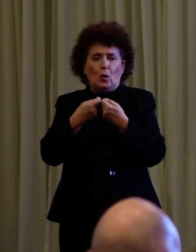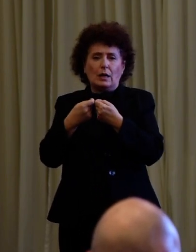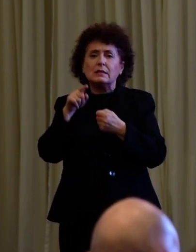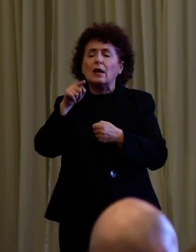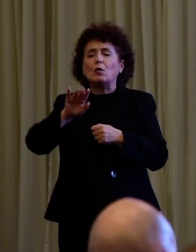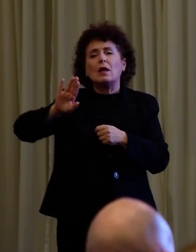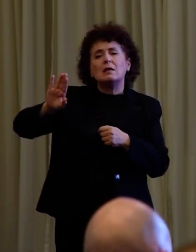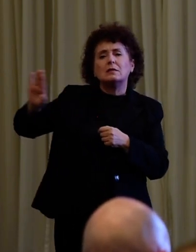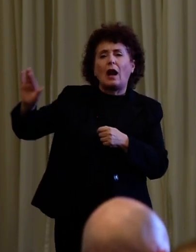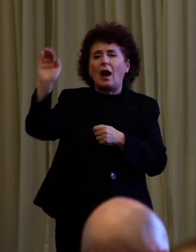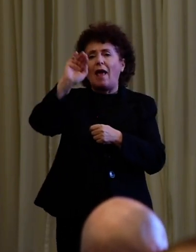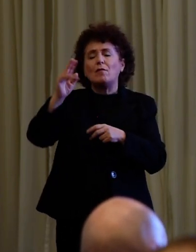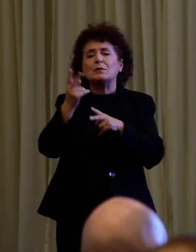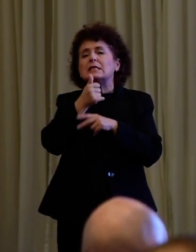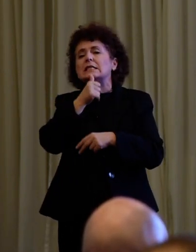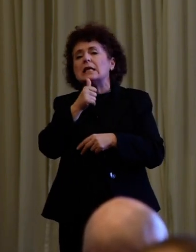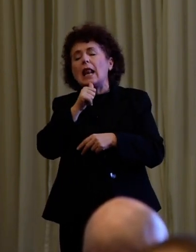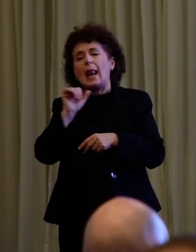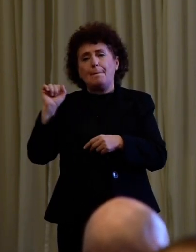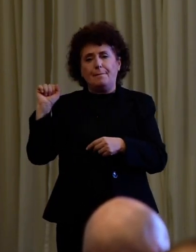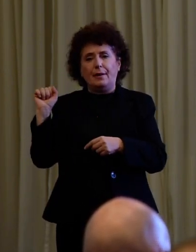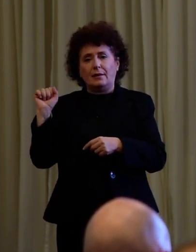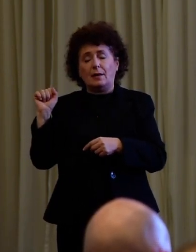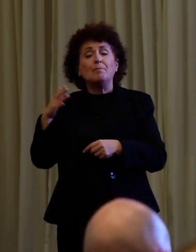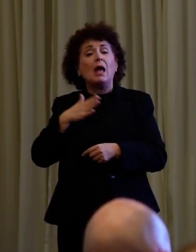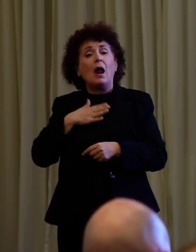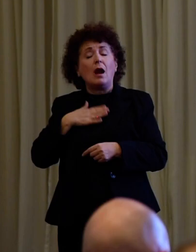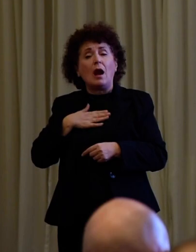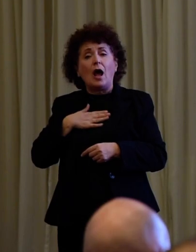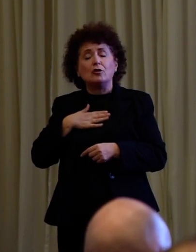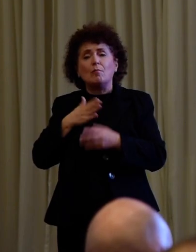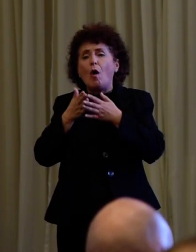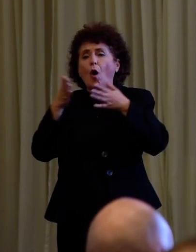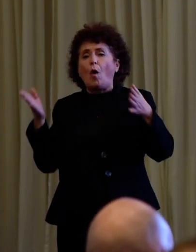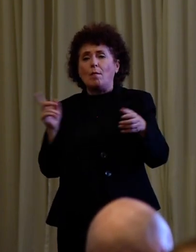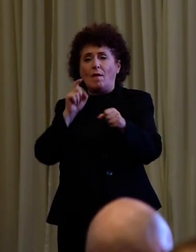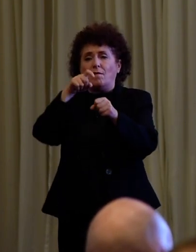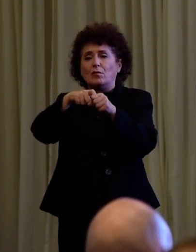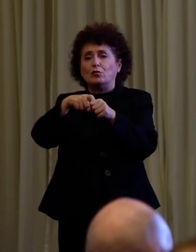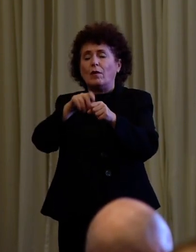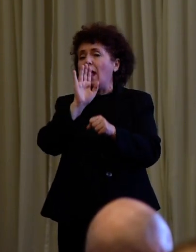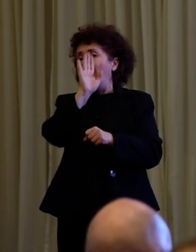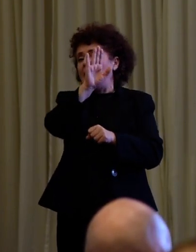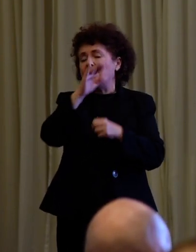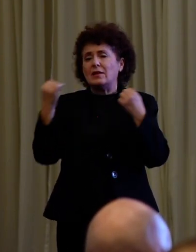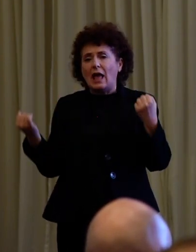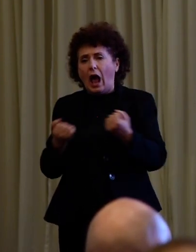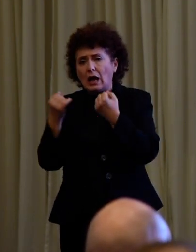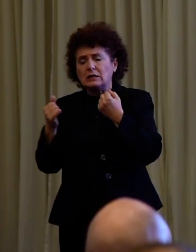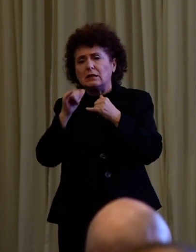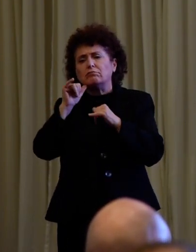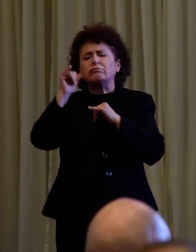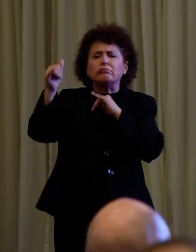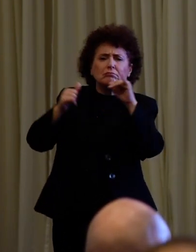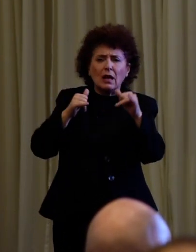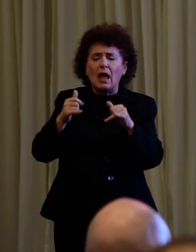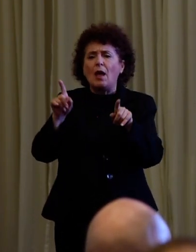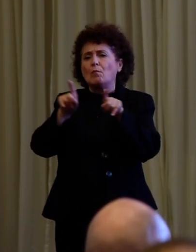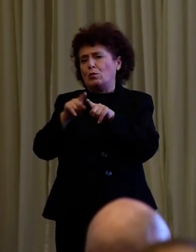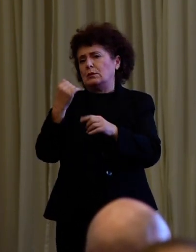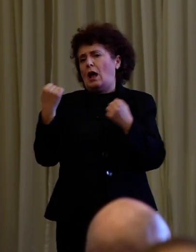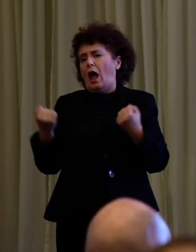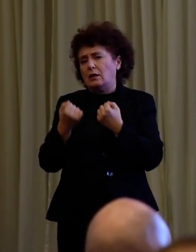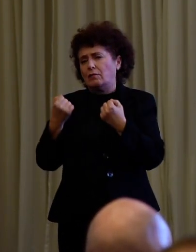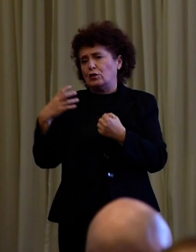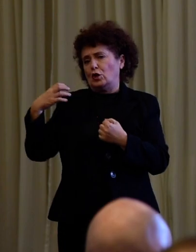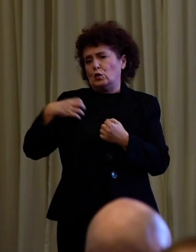од страна на Европските зелени партии, наше поголемо вклучување во теренските нивни акции, како и петиции, активни активности